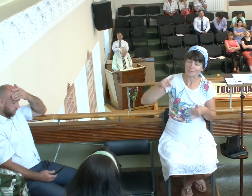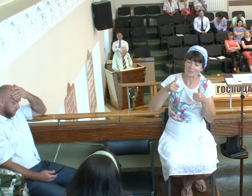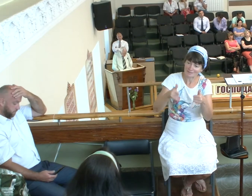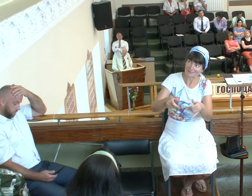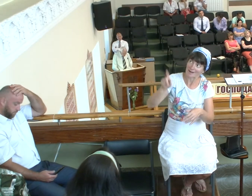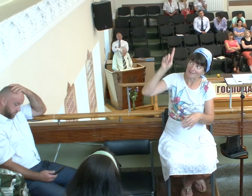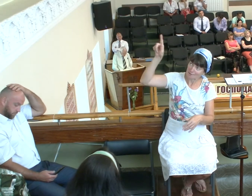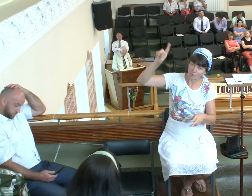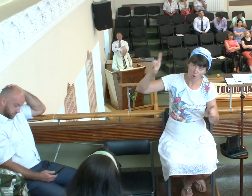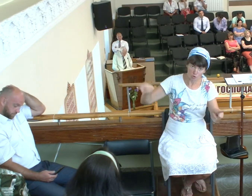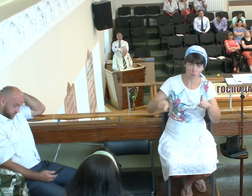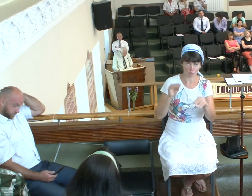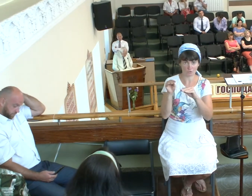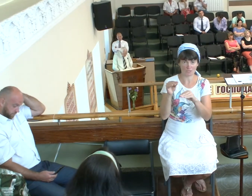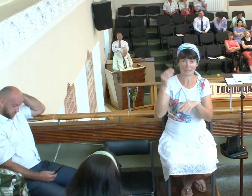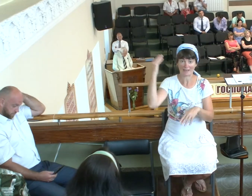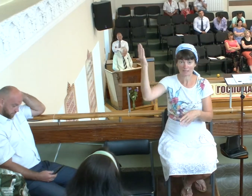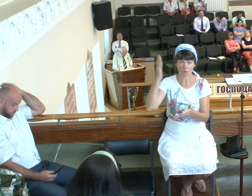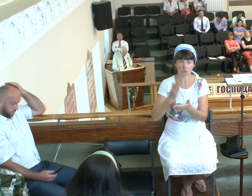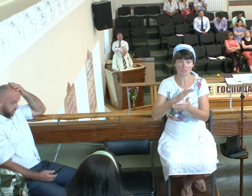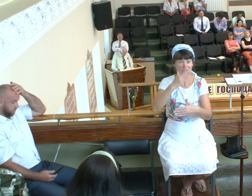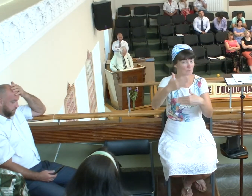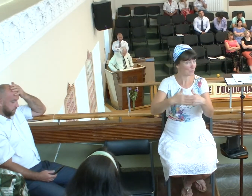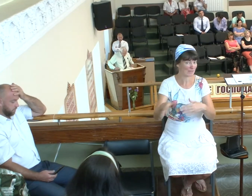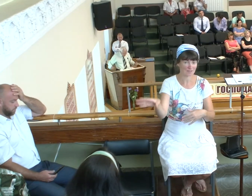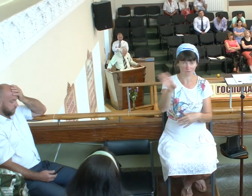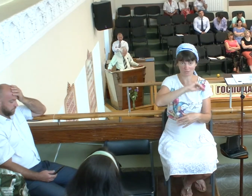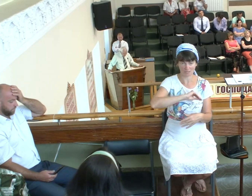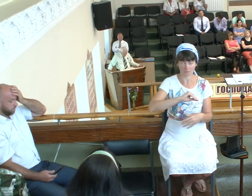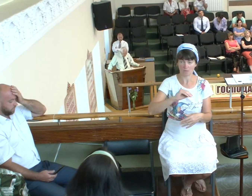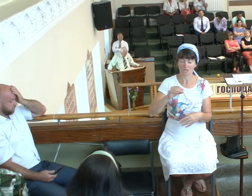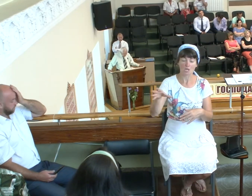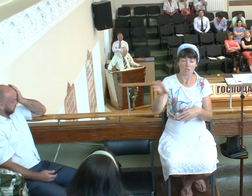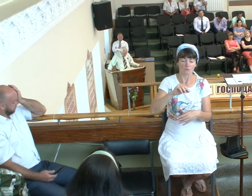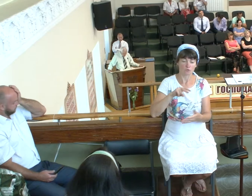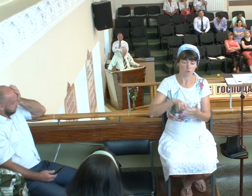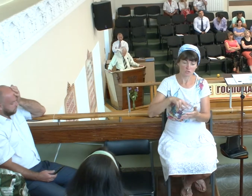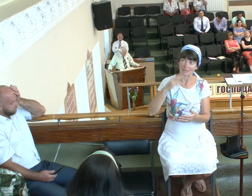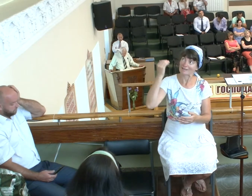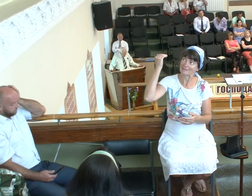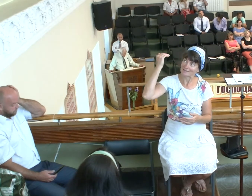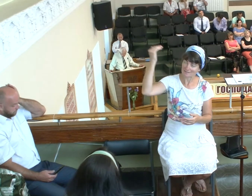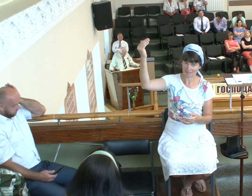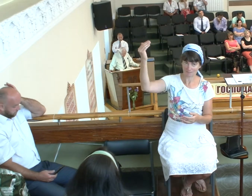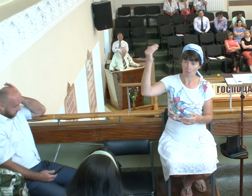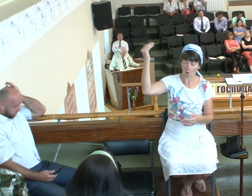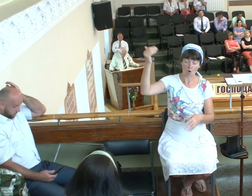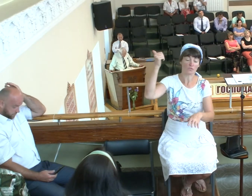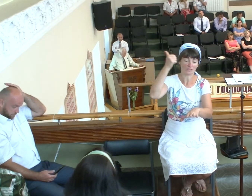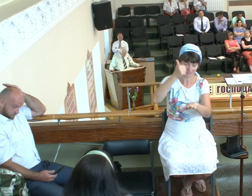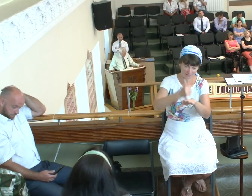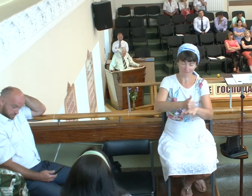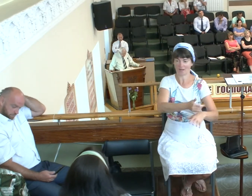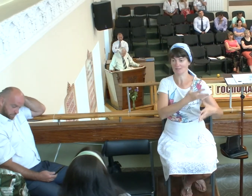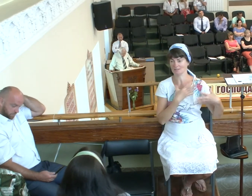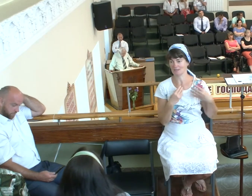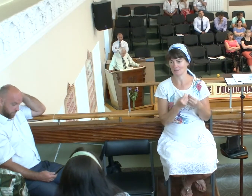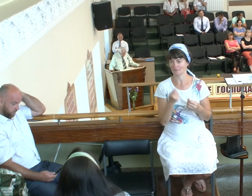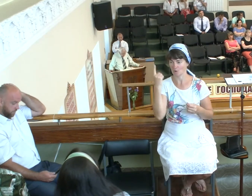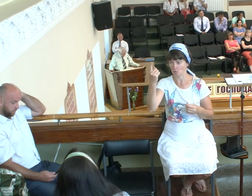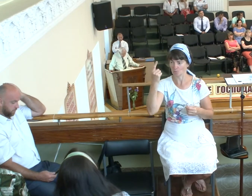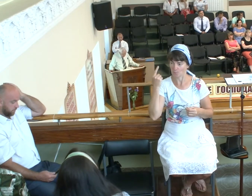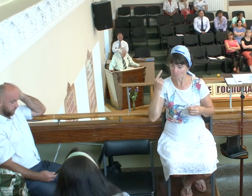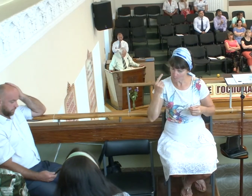есть прежде всего, и все им стоит, и он есть глава тела церкви, он начаток, первенец из